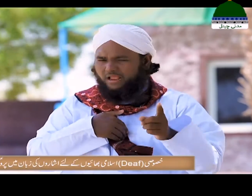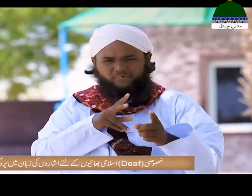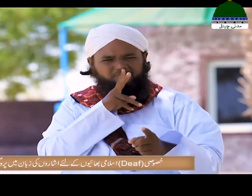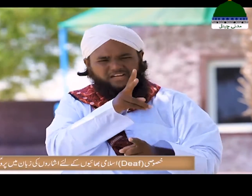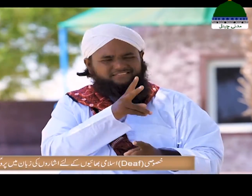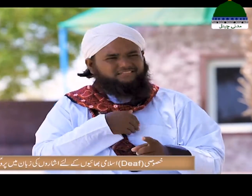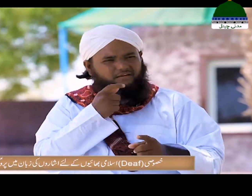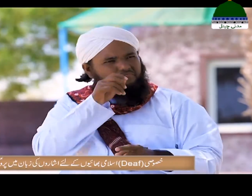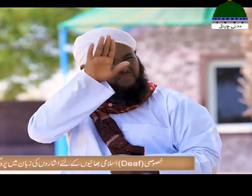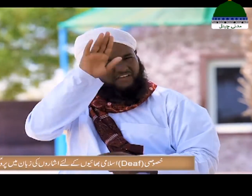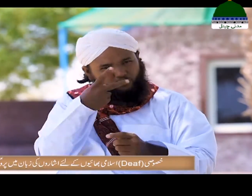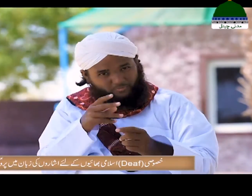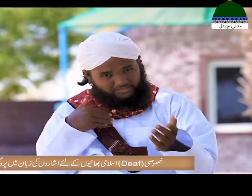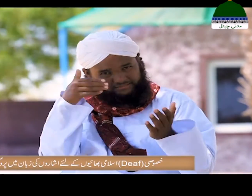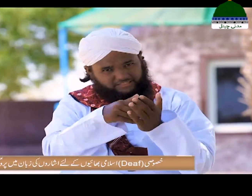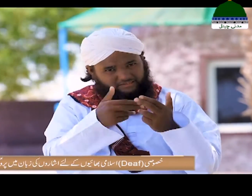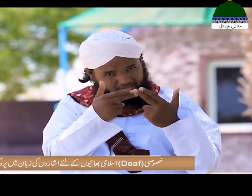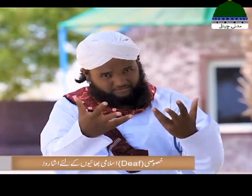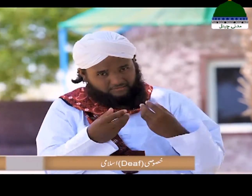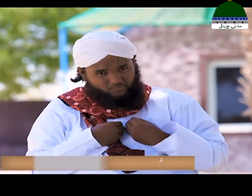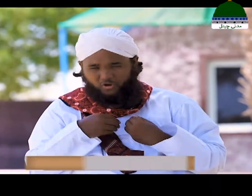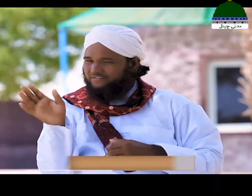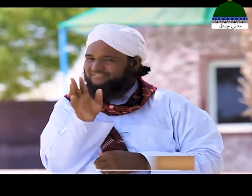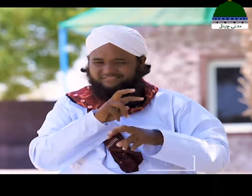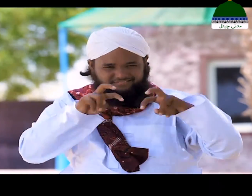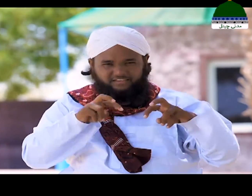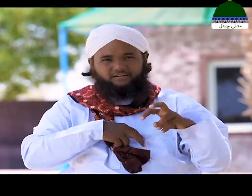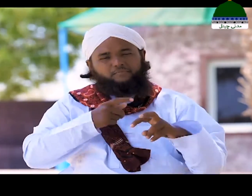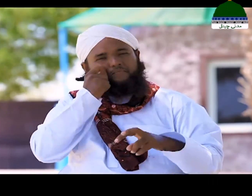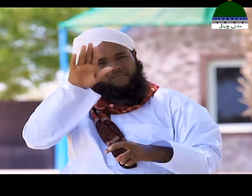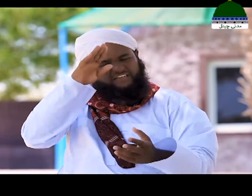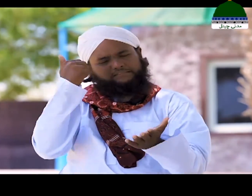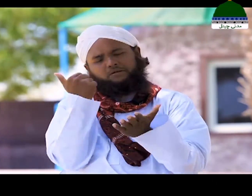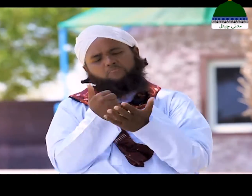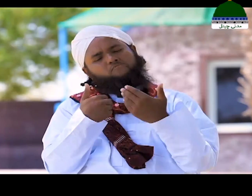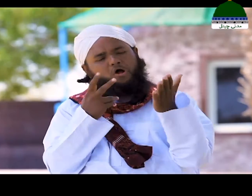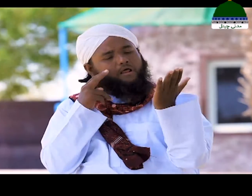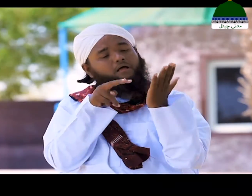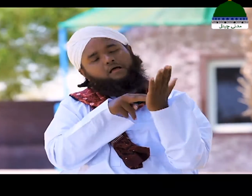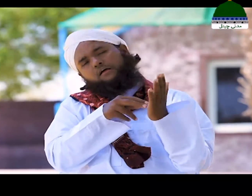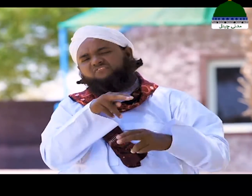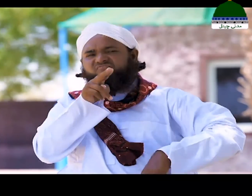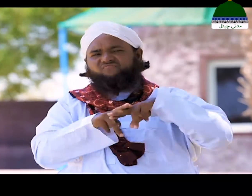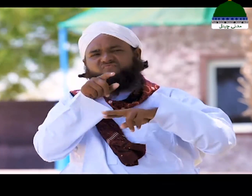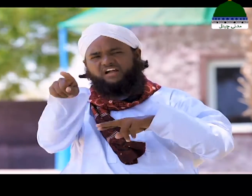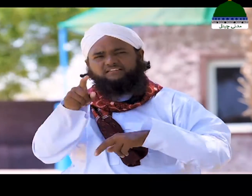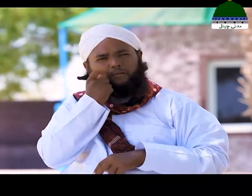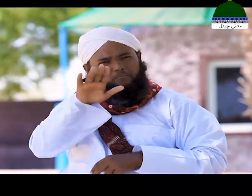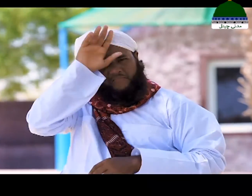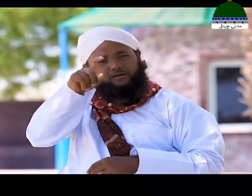کہ ہم بادشاہ سے اس معاملے کی تصدیق کریں، بادشاہ کی مہر اس خط پر موجود ہے، لہٰذا ہمیں بادشاہ کے حکم پر عمل کرنا ہوگا۔